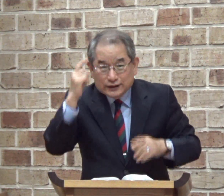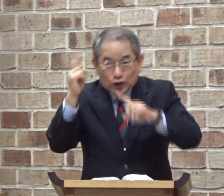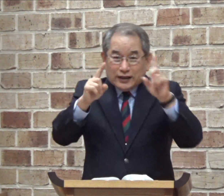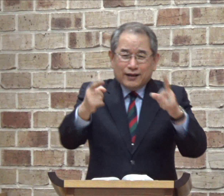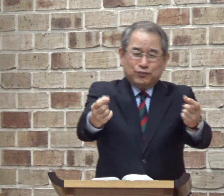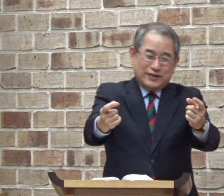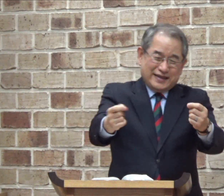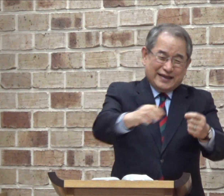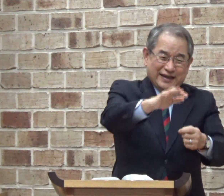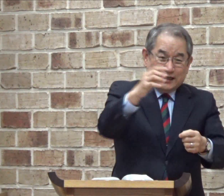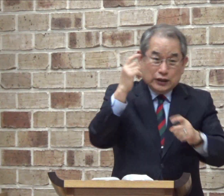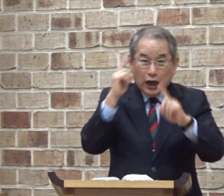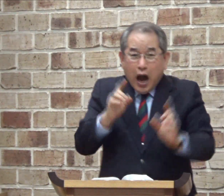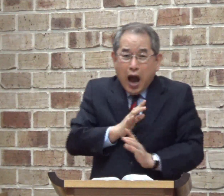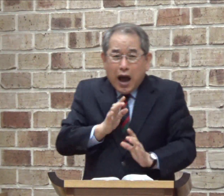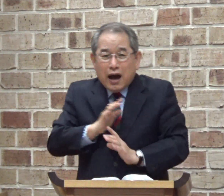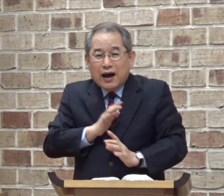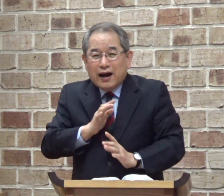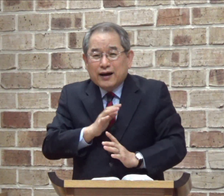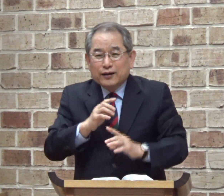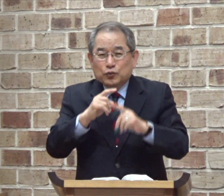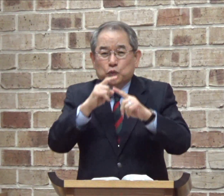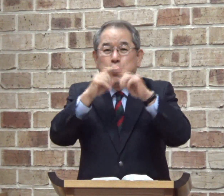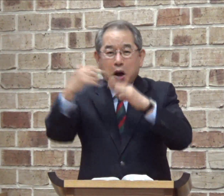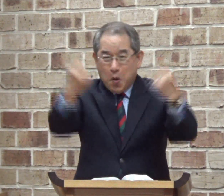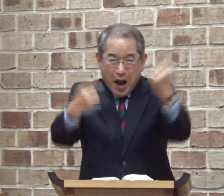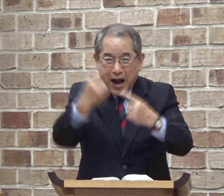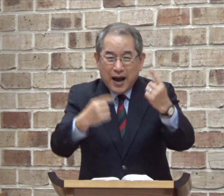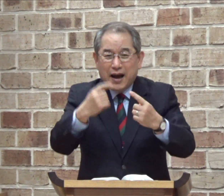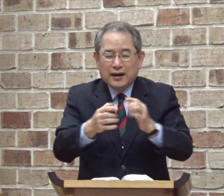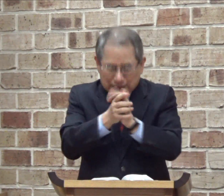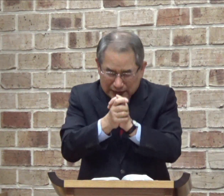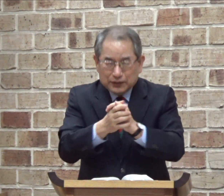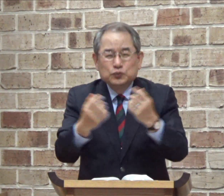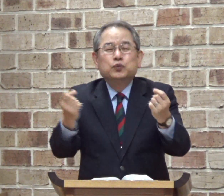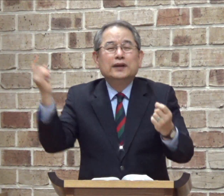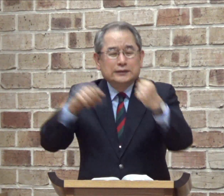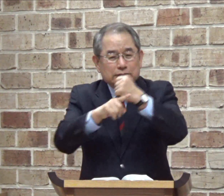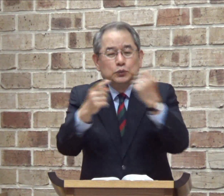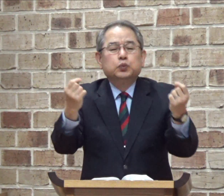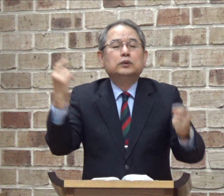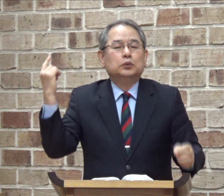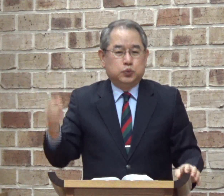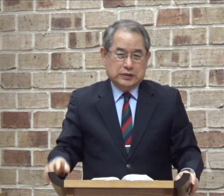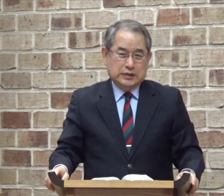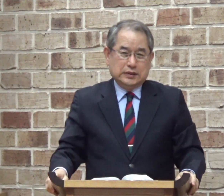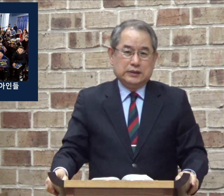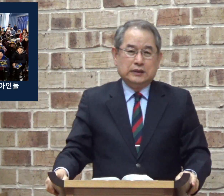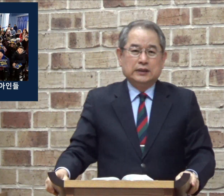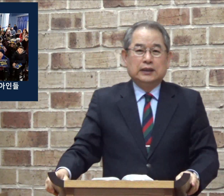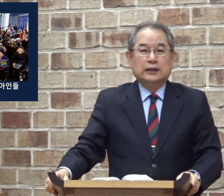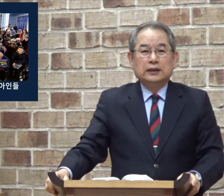여러분 이렇게 전쟁이 없고 위협이 없으니까 신앙이 아니라지만 여러분 전쟁 나서 우리가 죽을 상황에 놓였다고 생각해